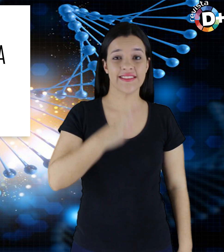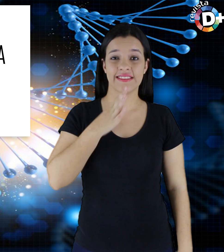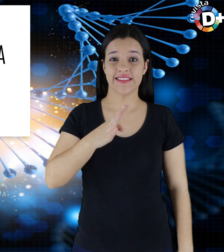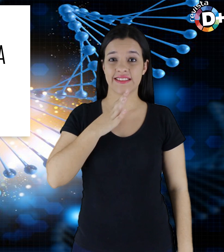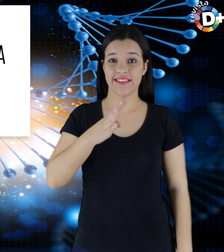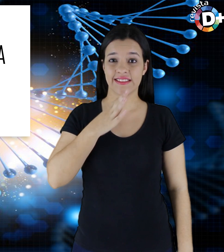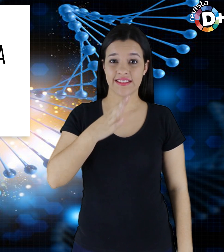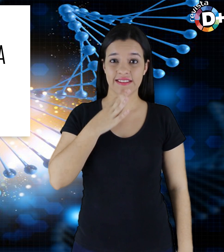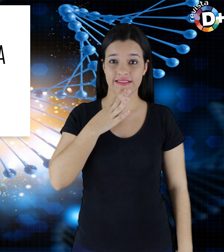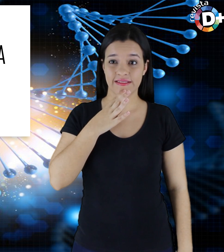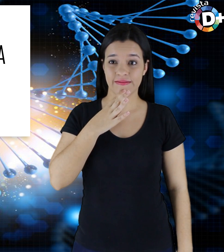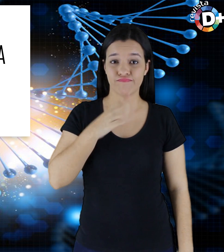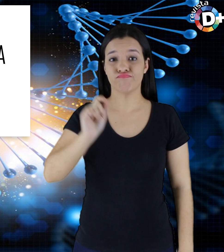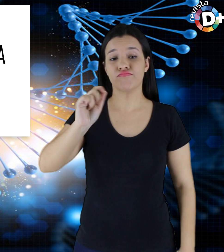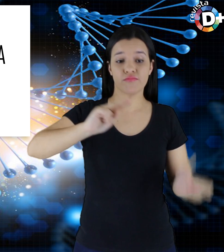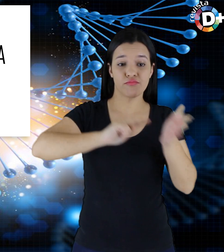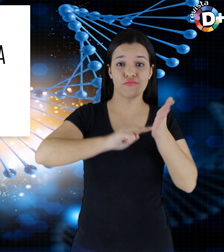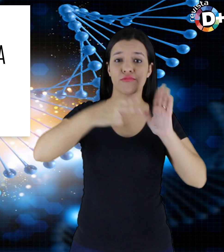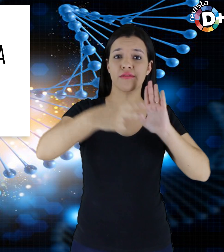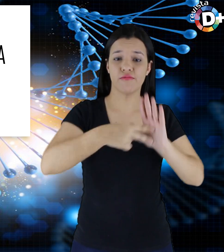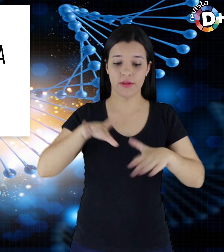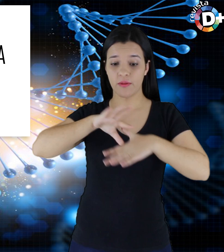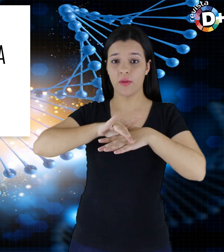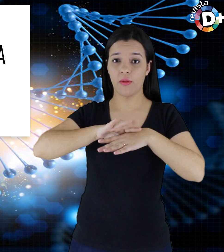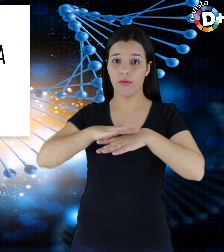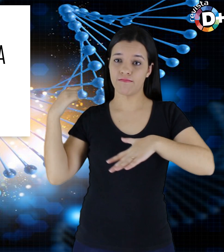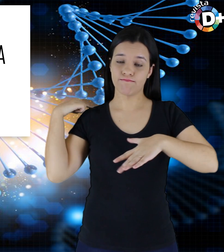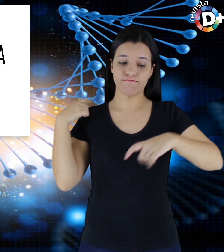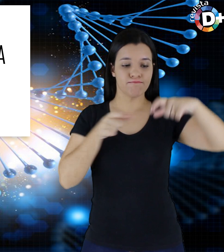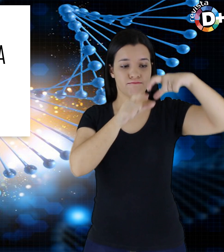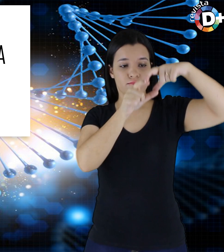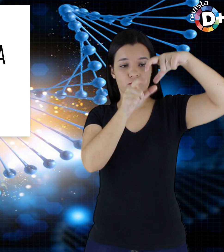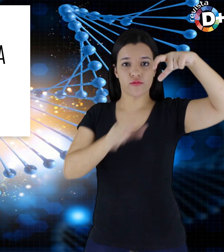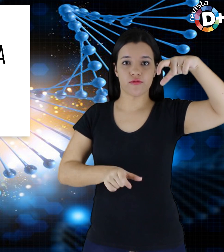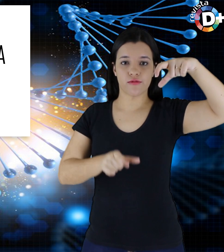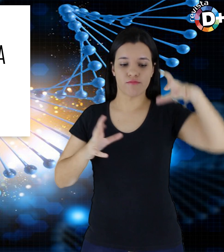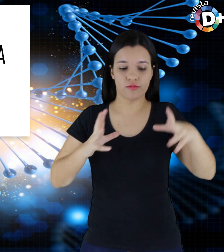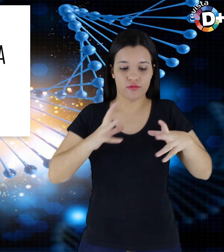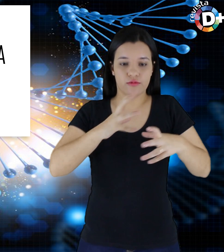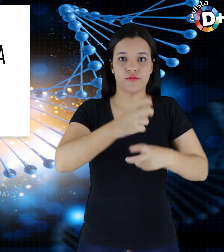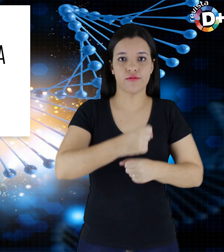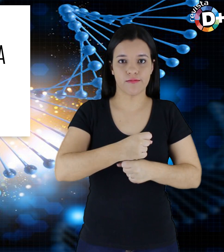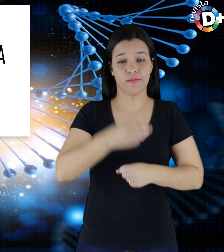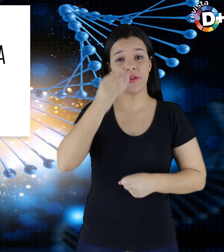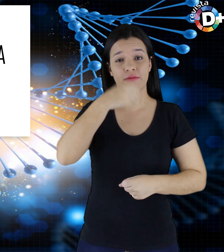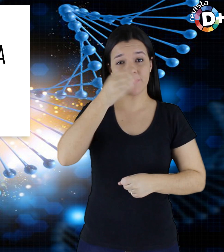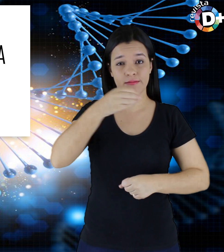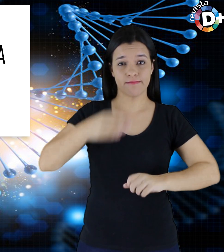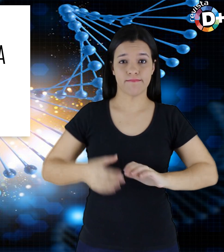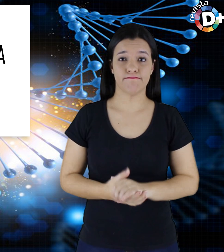Saiba o que é atrofia muscular espinhal. A atrofia muscular